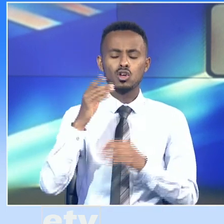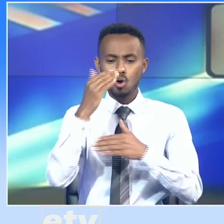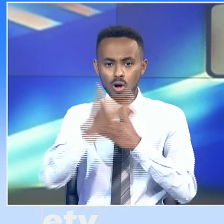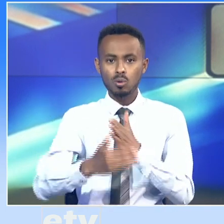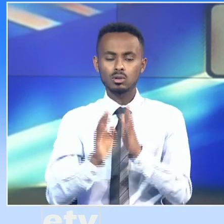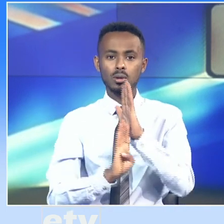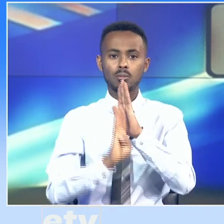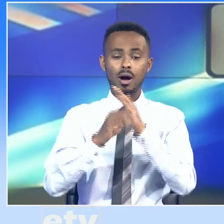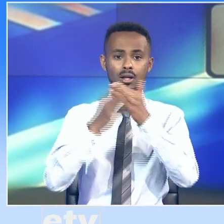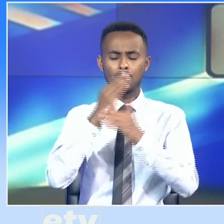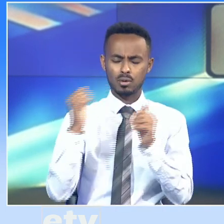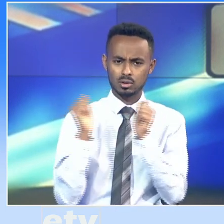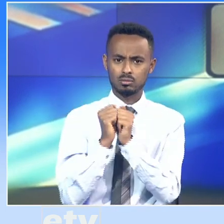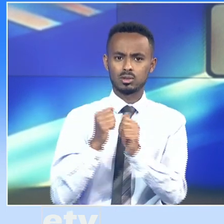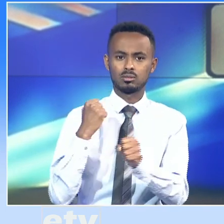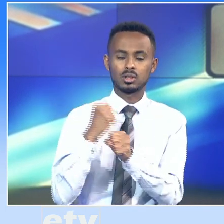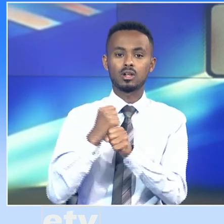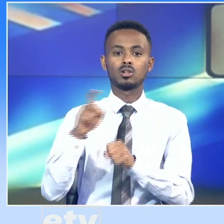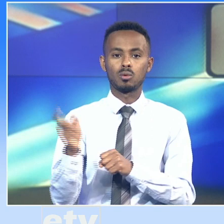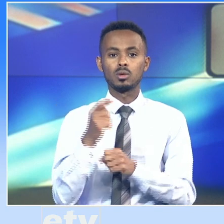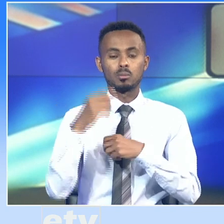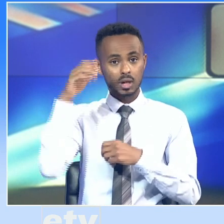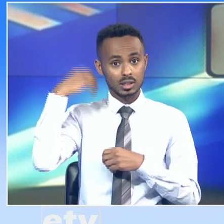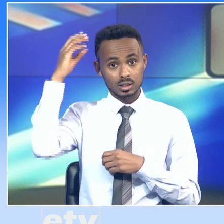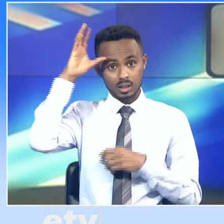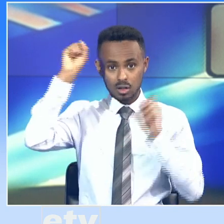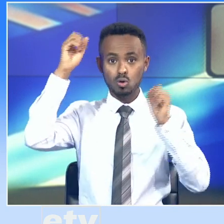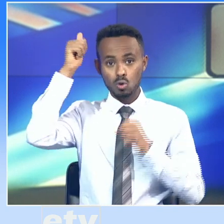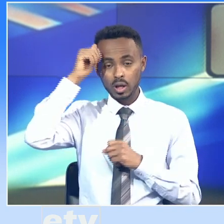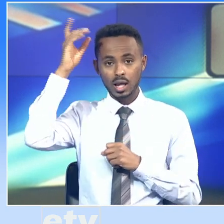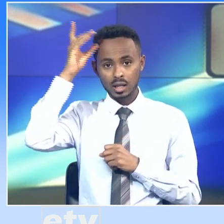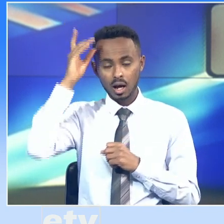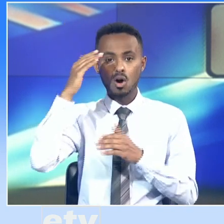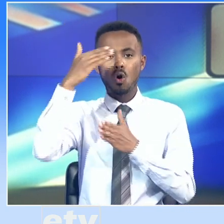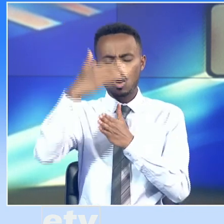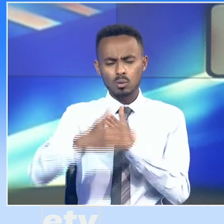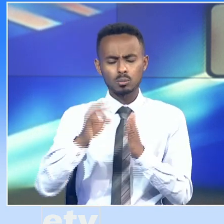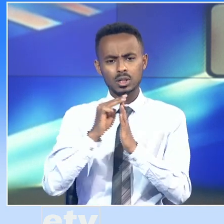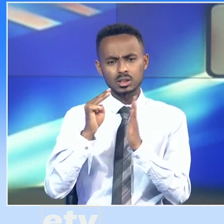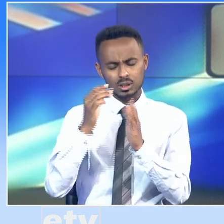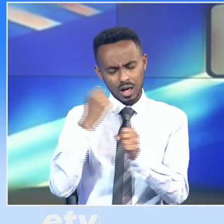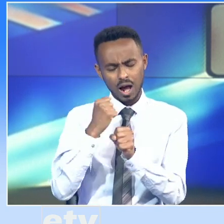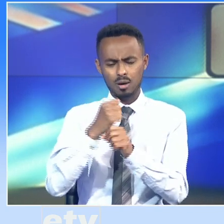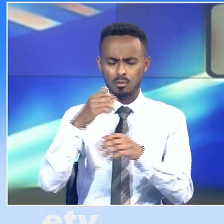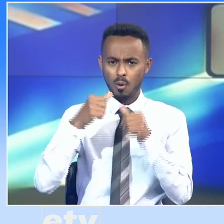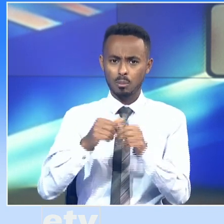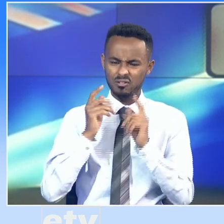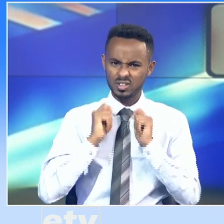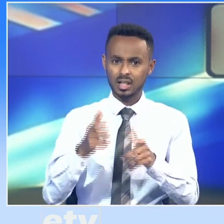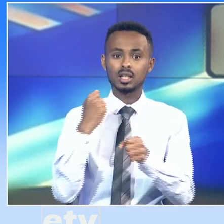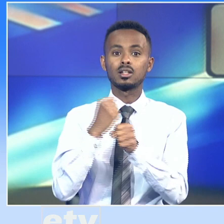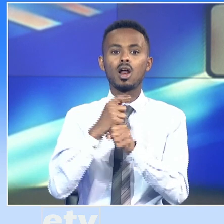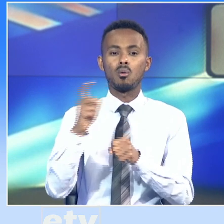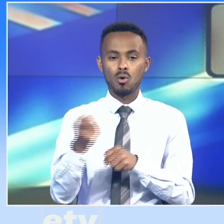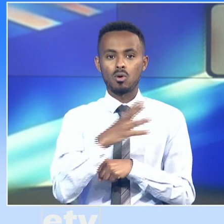የወደቡን ግንባታ በአግባቡ እየመራችው መሆኑን የተናገሩት ፕሬዝዳንት ኡሁሩ ኬንያታ ወደቡን በስራ ለማዋል በከፍተኛ ፍጥነት እየተሰራ